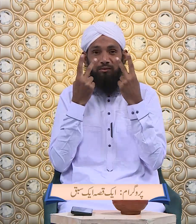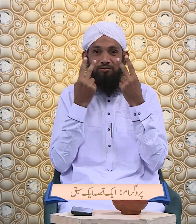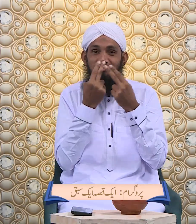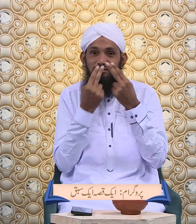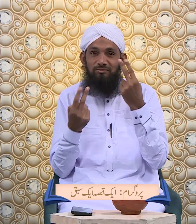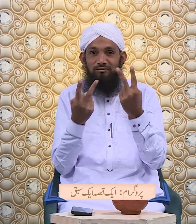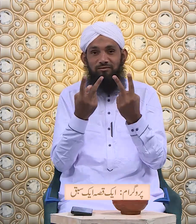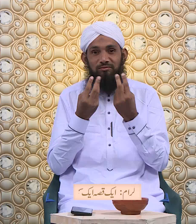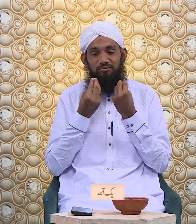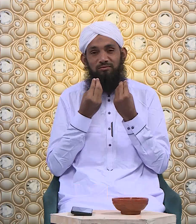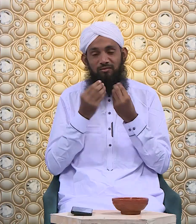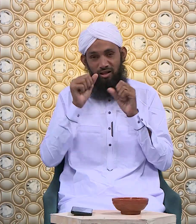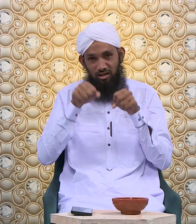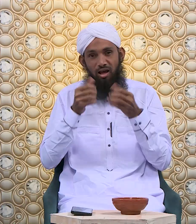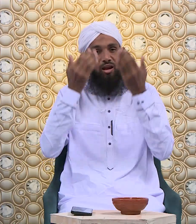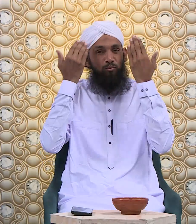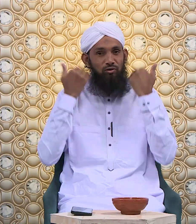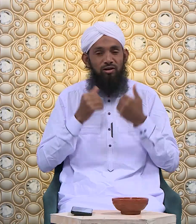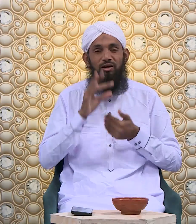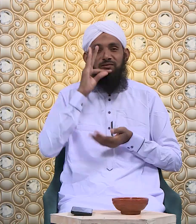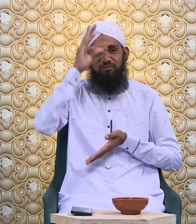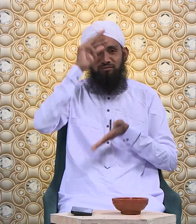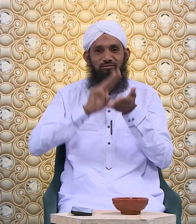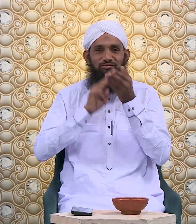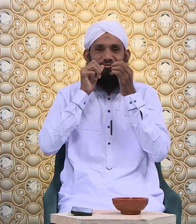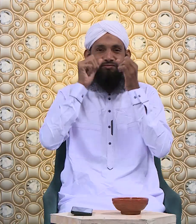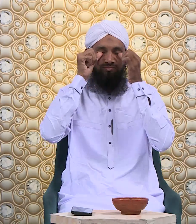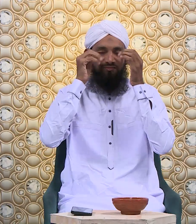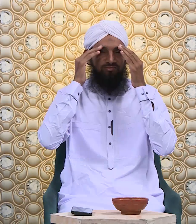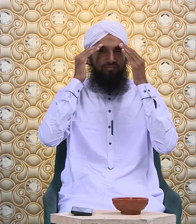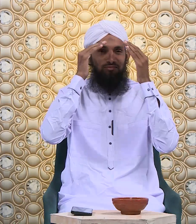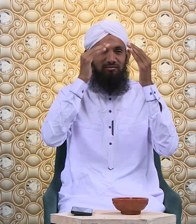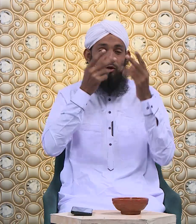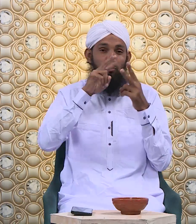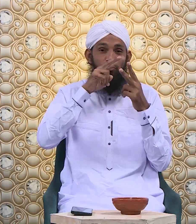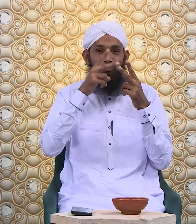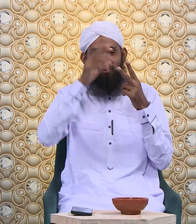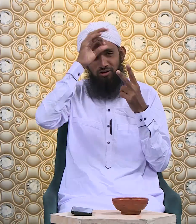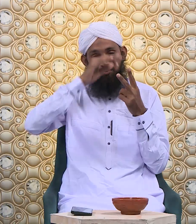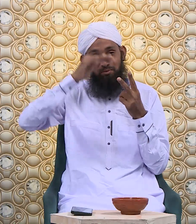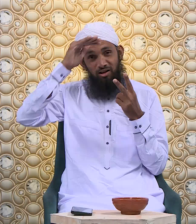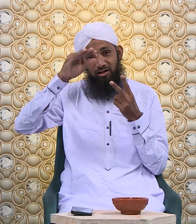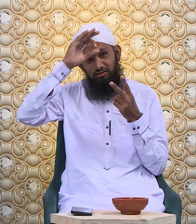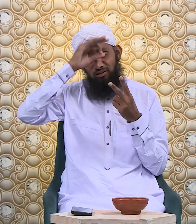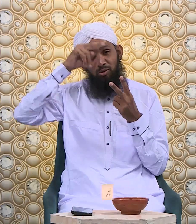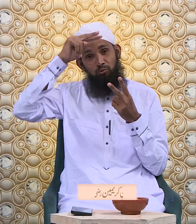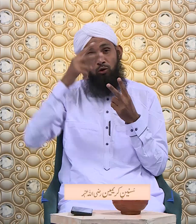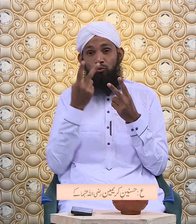سعادت حاصل کی ہمارے آقا صلی اللہ علیہ وآلہ وصحبی وسلم ان دونوں شہزادوں سے بے پناہ محبت